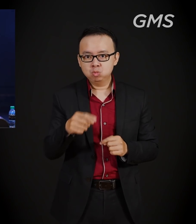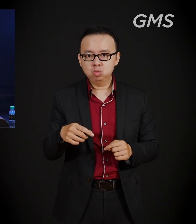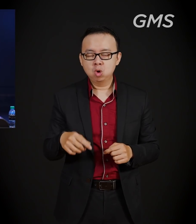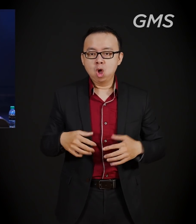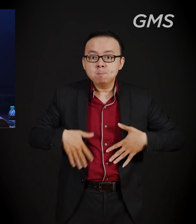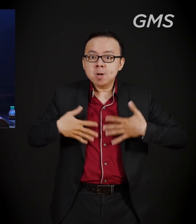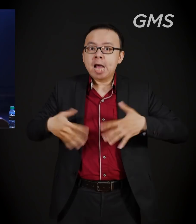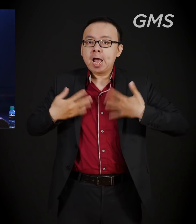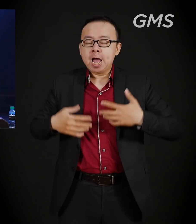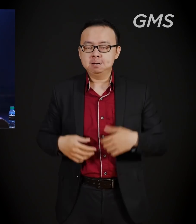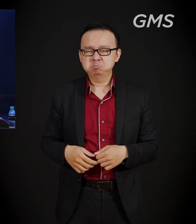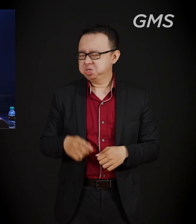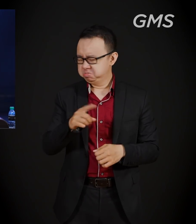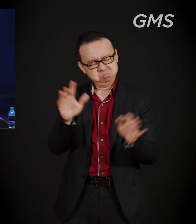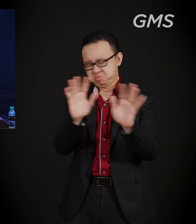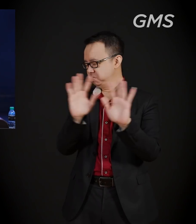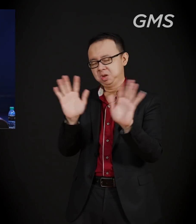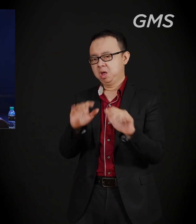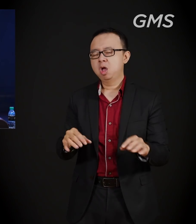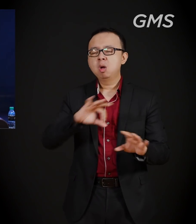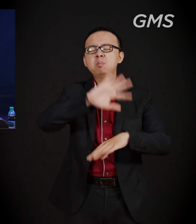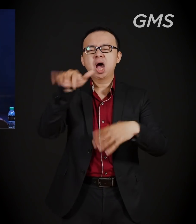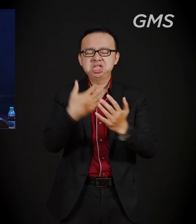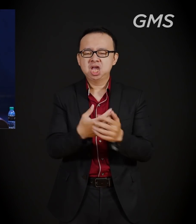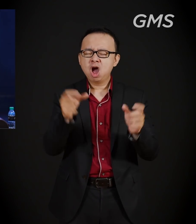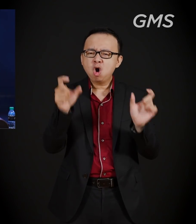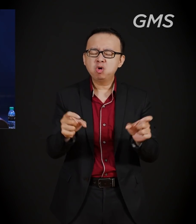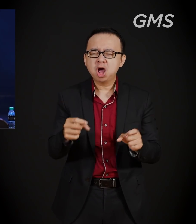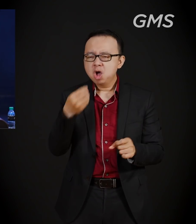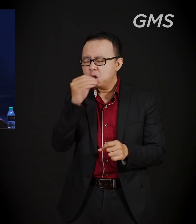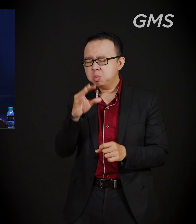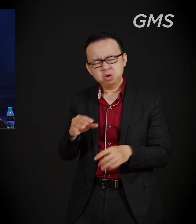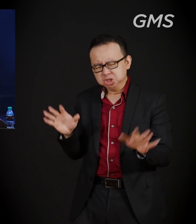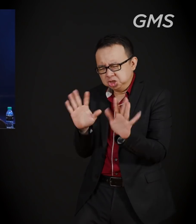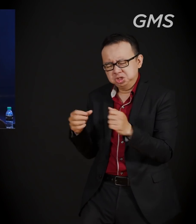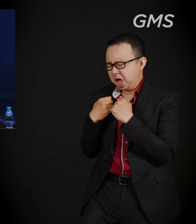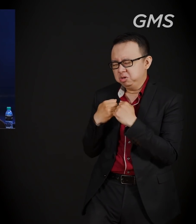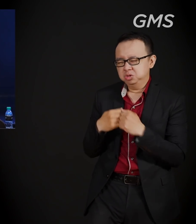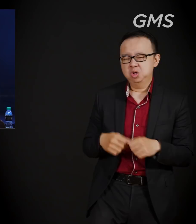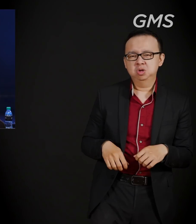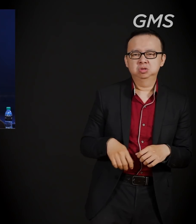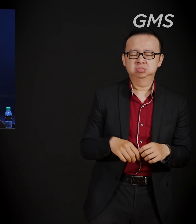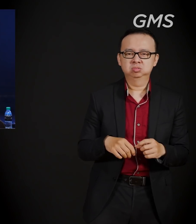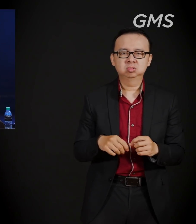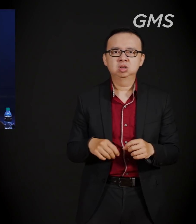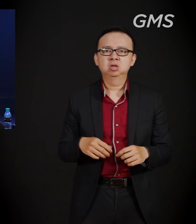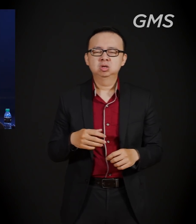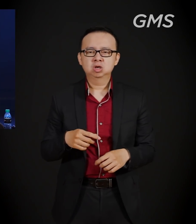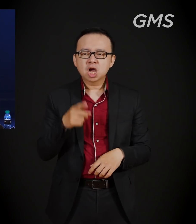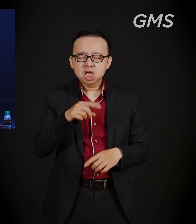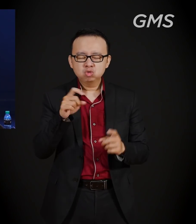itu, aduh laki-laki bilang, aduh. Aduh, mendingan piara anjing daripada jalan sama perempuan rupa begini, wedok seperti